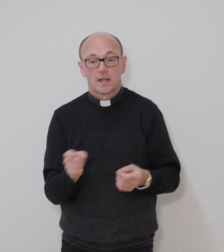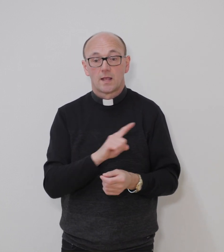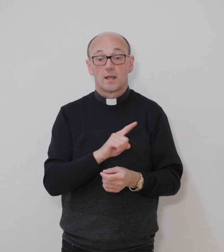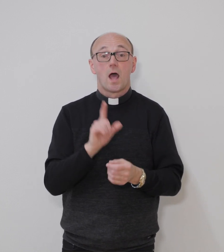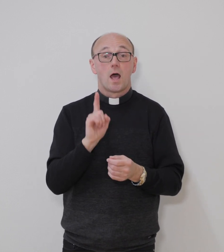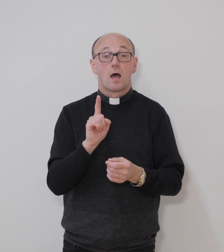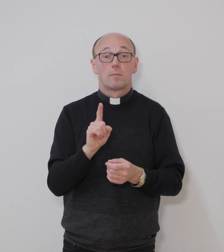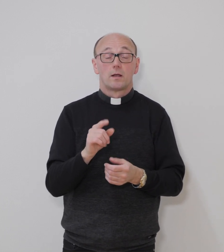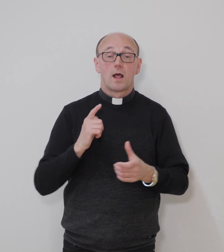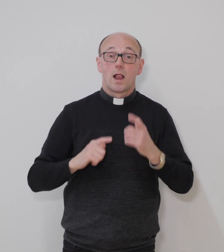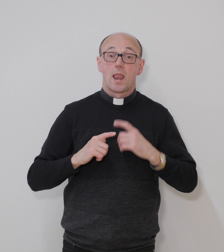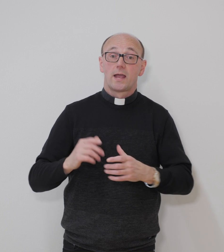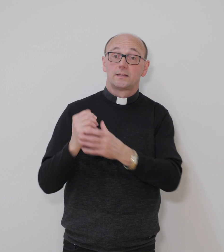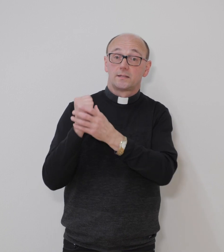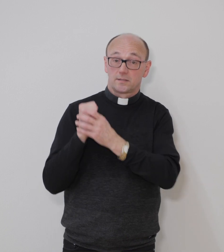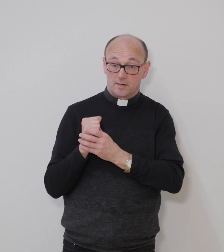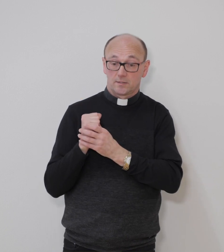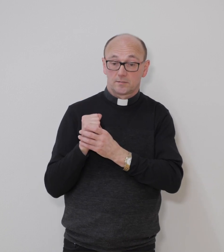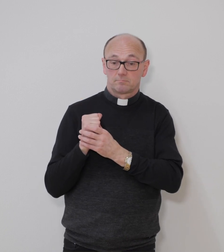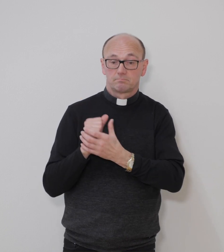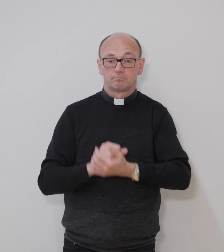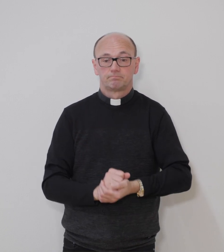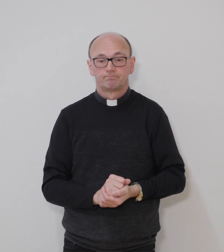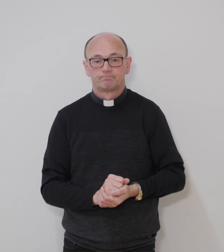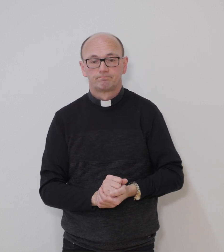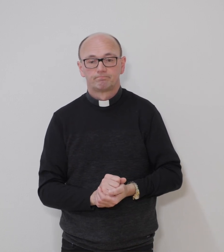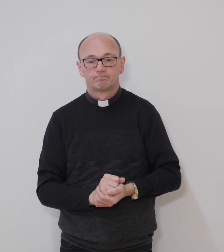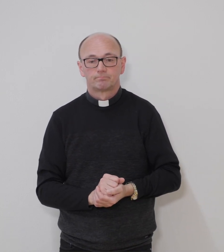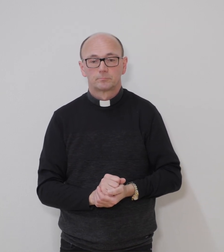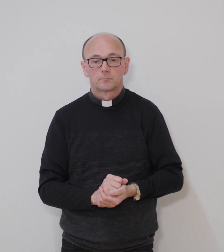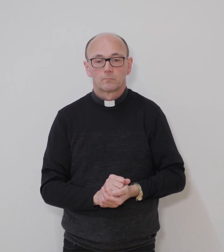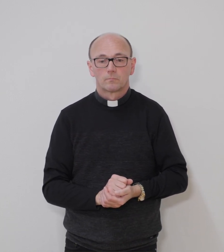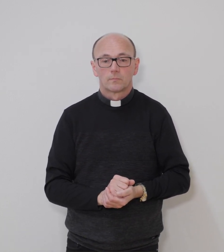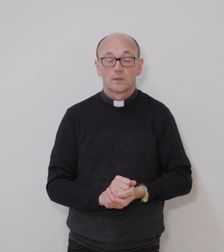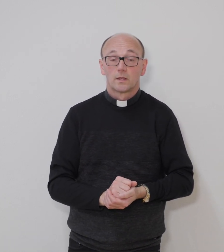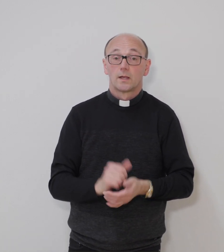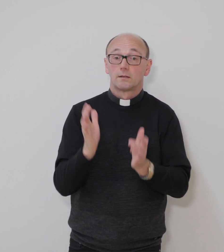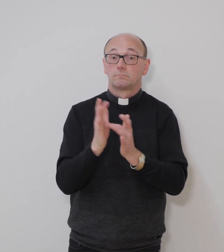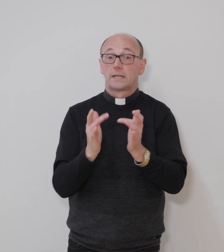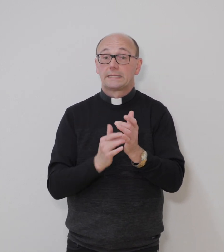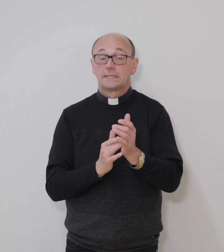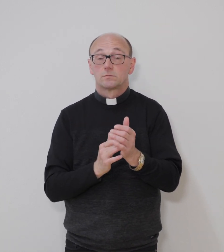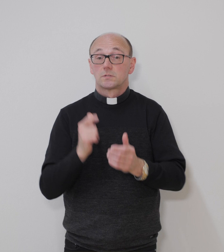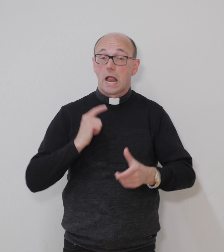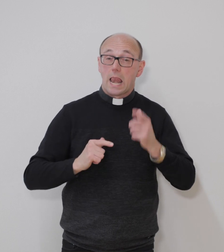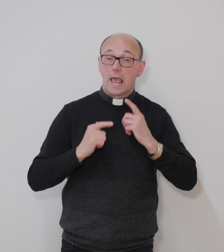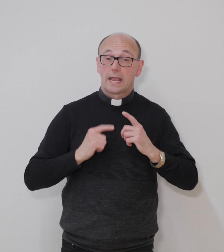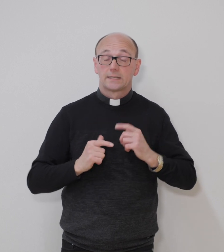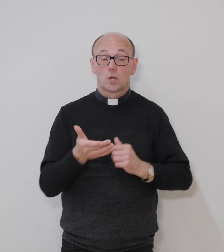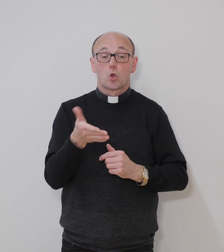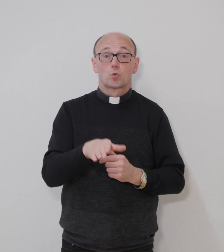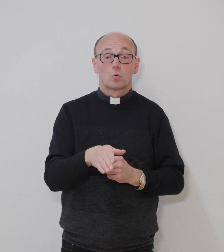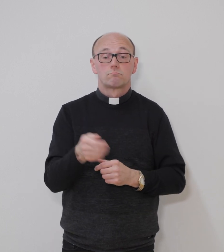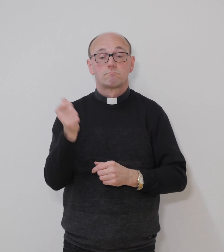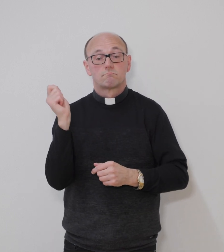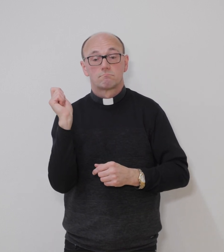nicht, er trägt das Leid und besiegt das Leid und den Tod von innen heraus. Er verwandelt das Kreuz